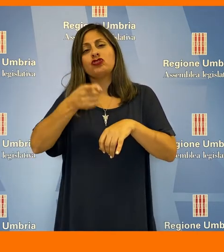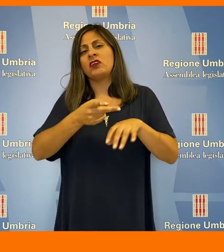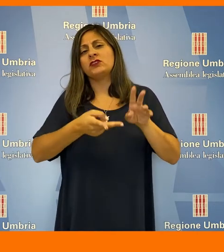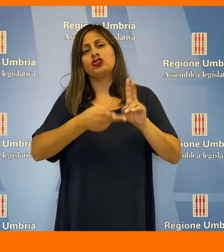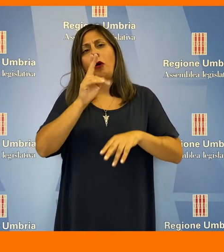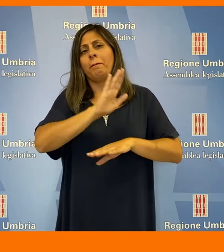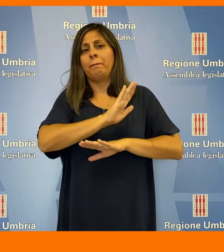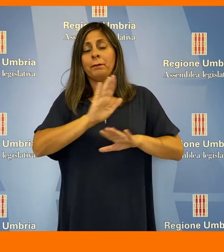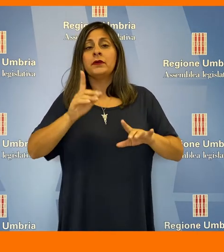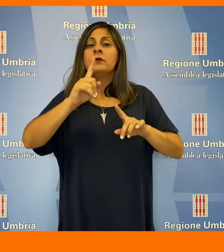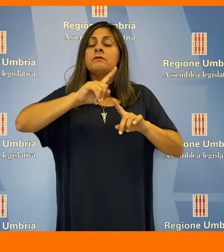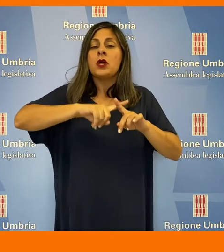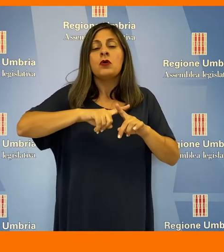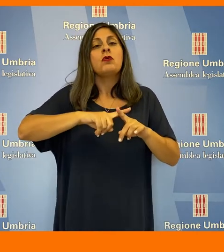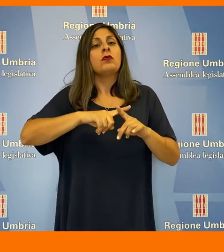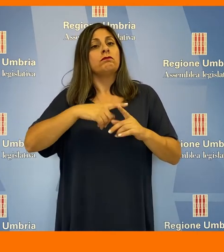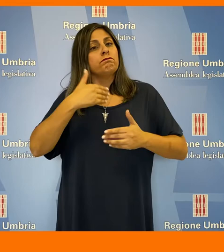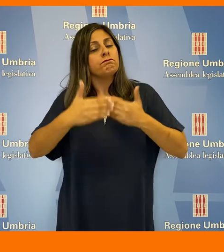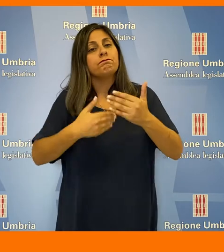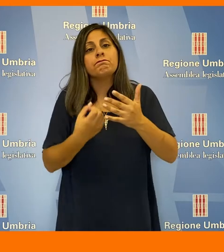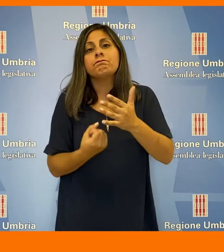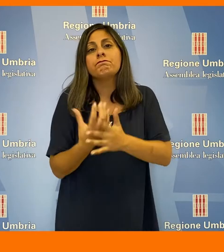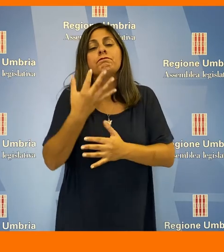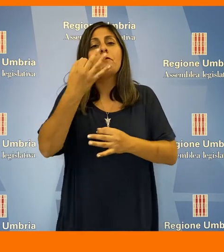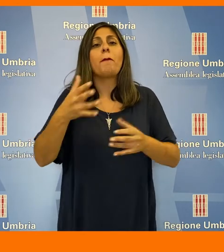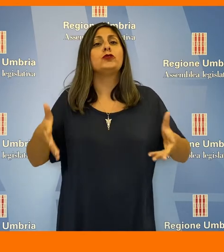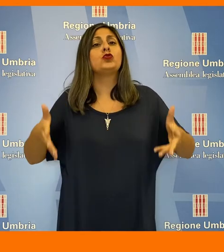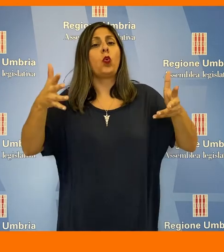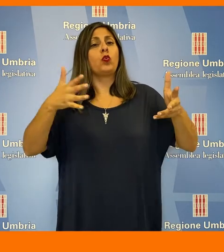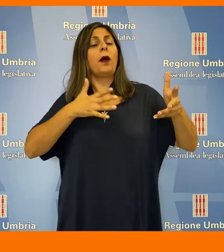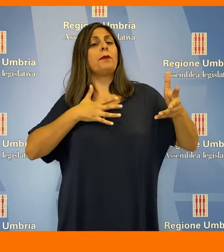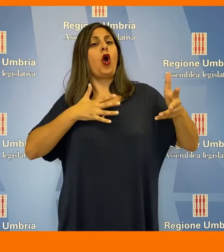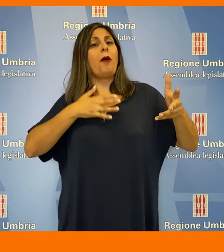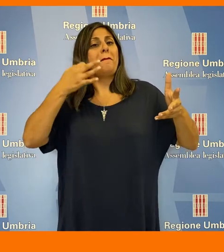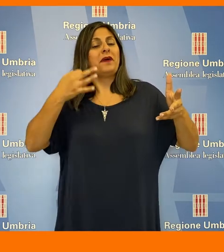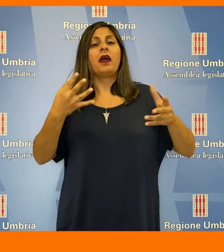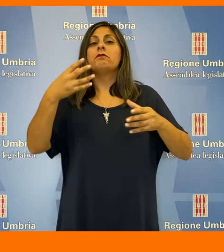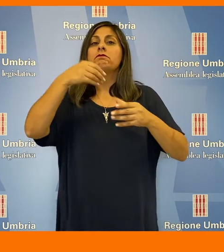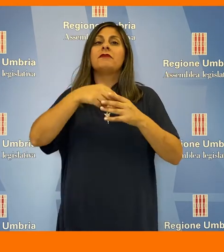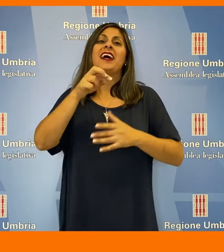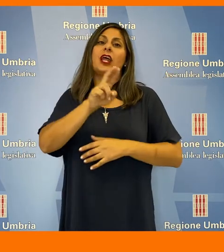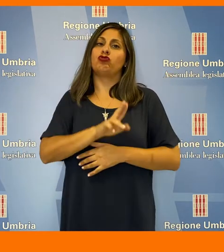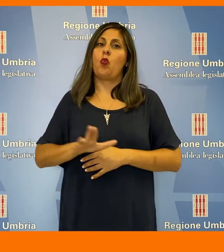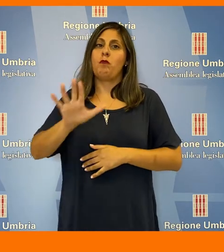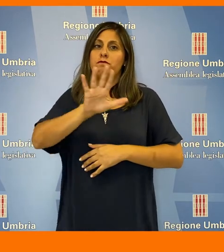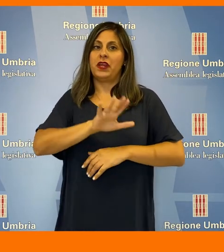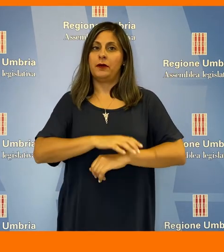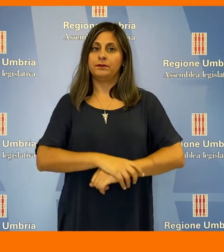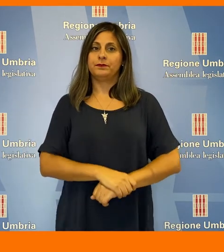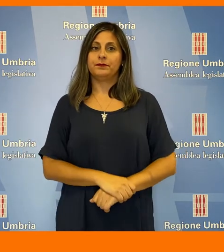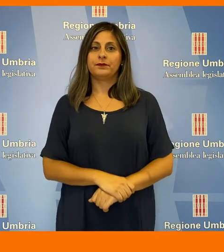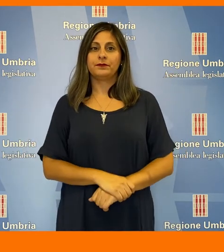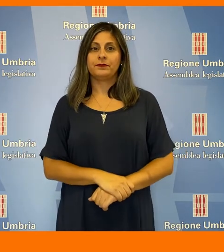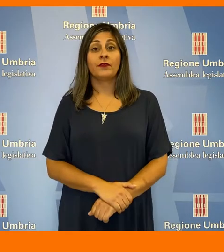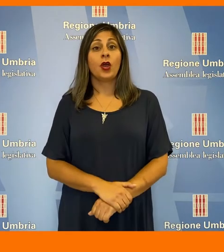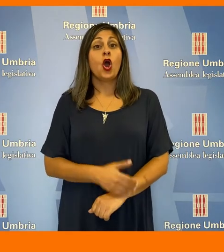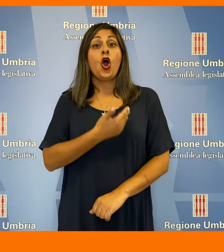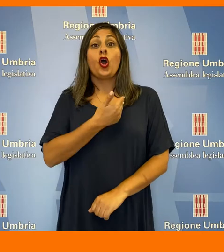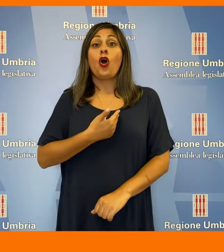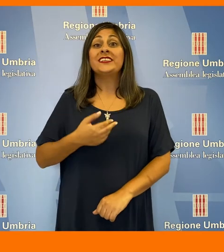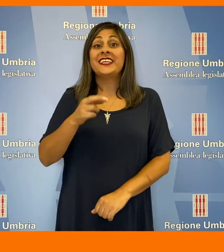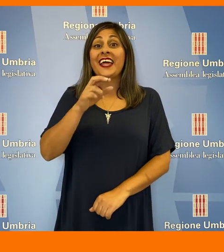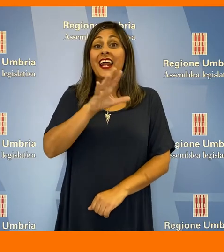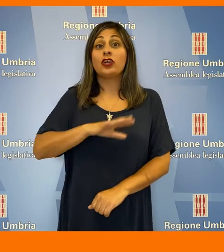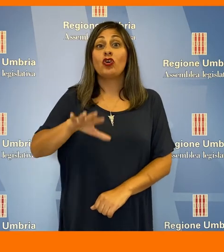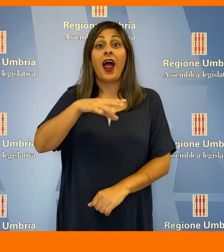psichiatrici e di proseguire nell'iter di realizzazione di una struttura propria all'interno della regione Umbria.